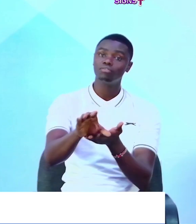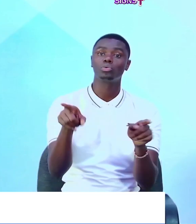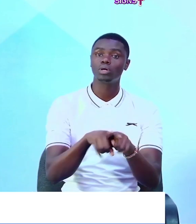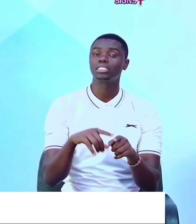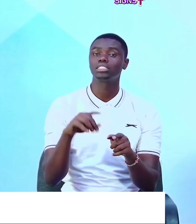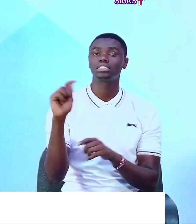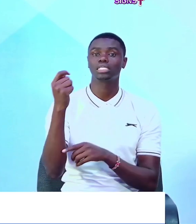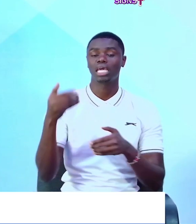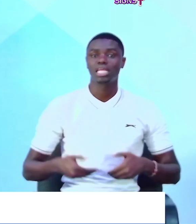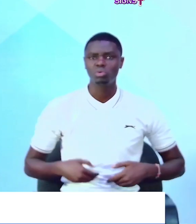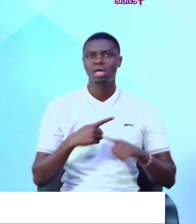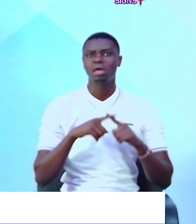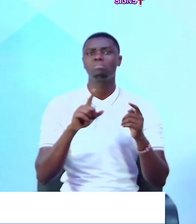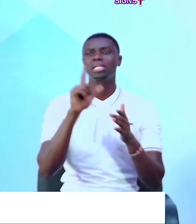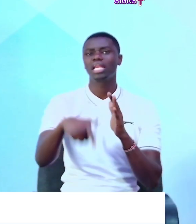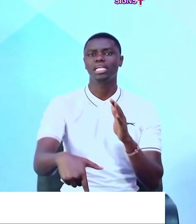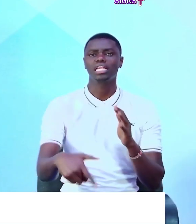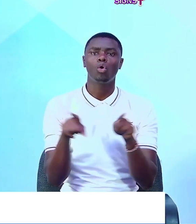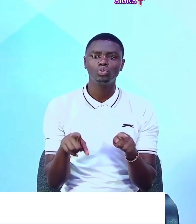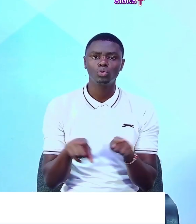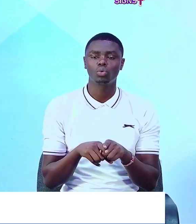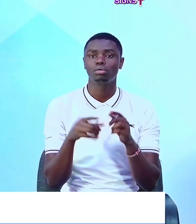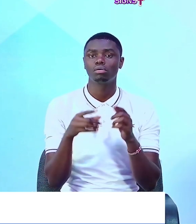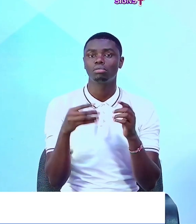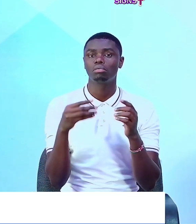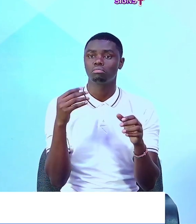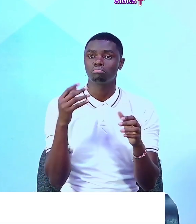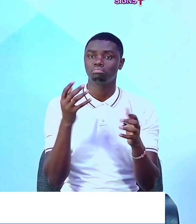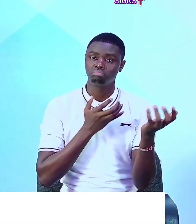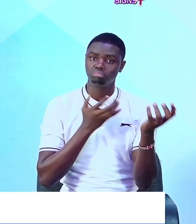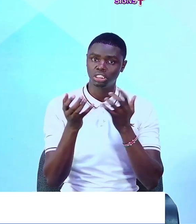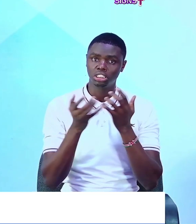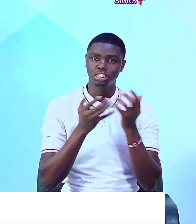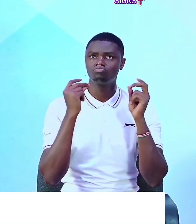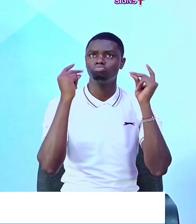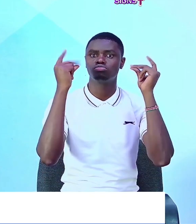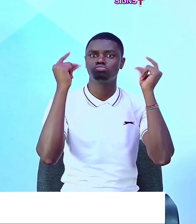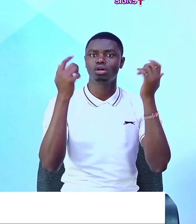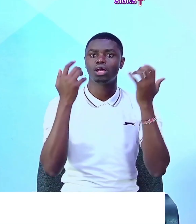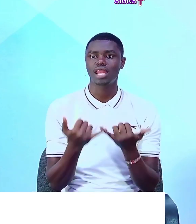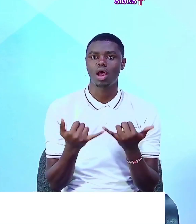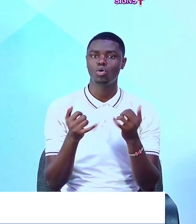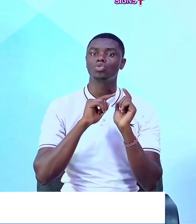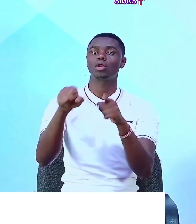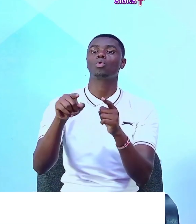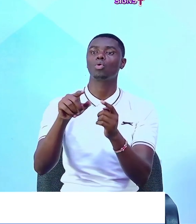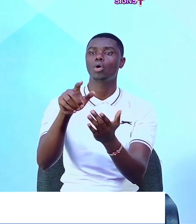Lakini baada ya sisi kukupatia hiyo pesa, pia ukishafanya biashara, sasa unaweza kwenda kukopa zaidi.